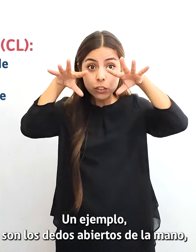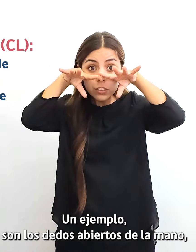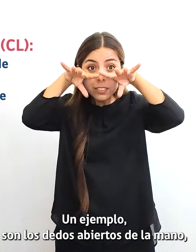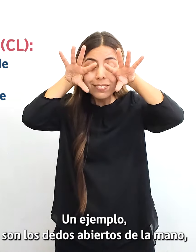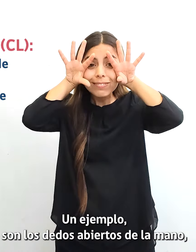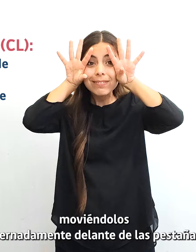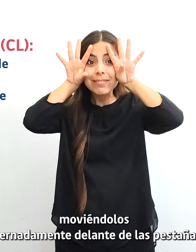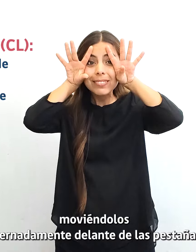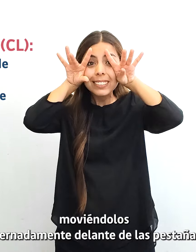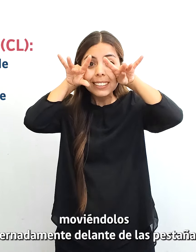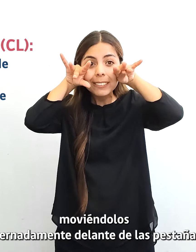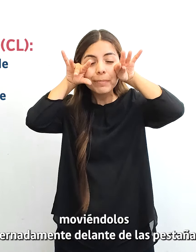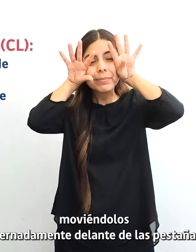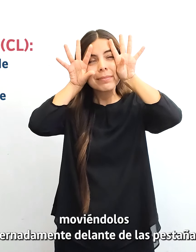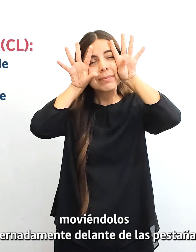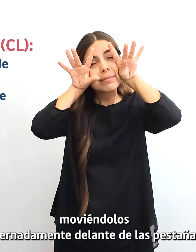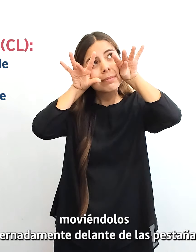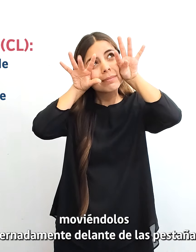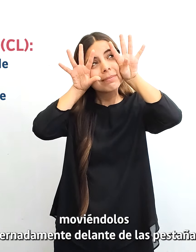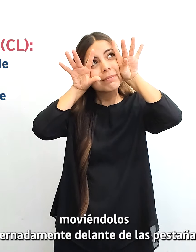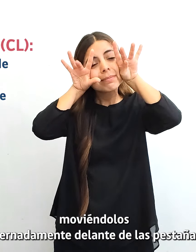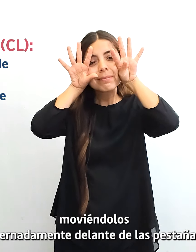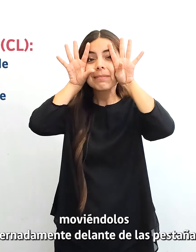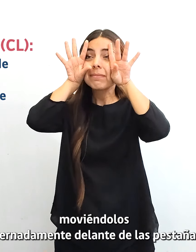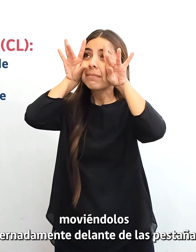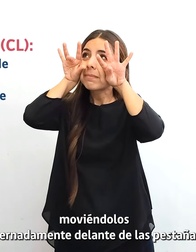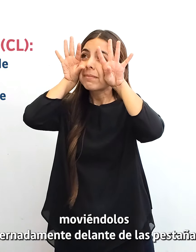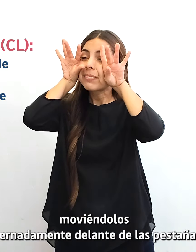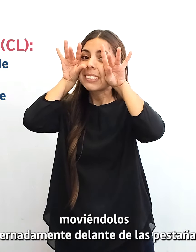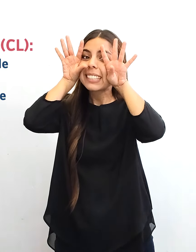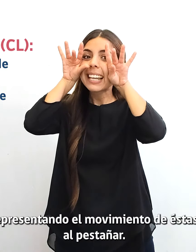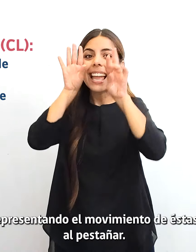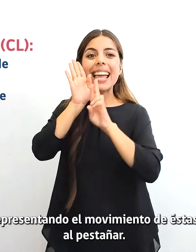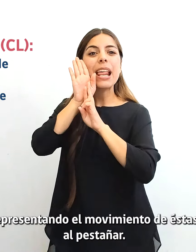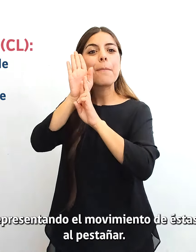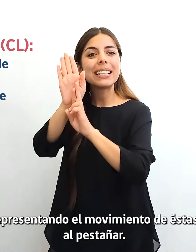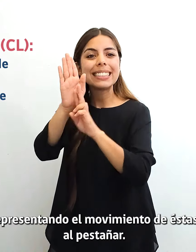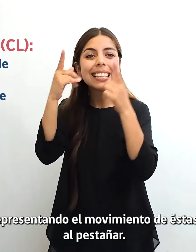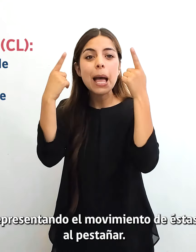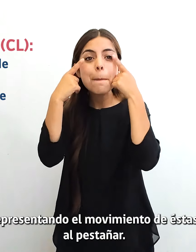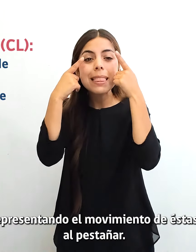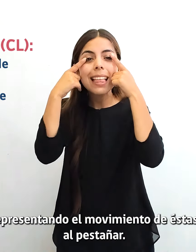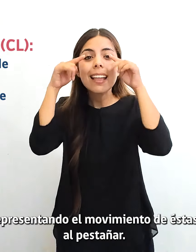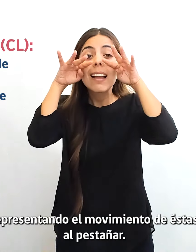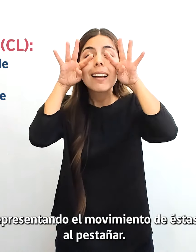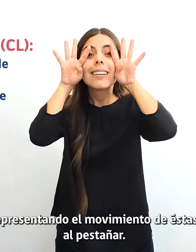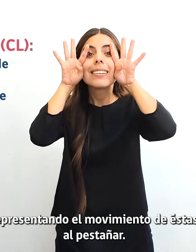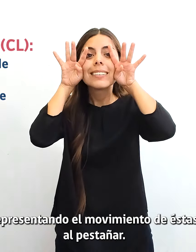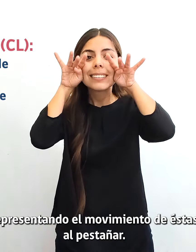de la mano, moviéndolos alternadamente delante de las pestañas, representando el movimiento de estas al pestañear.